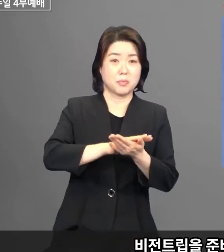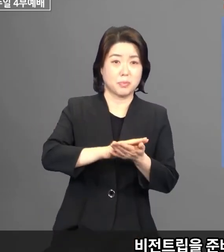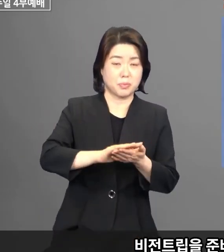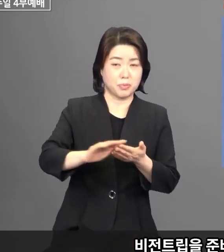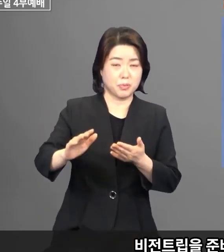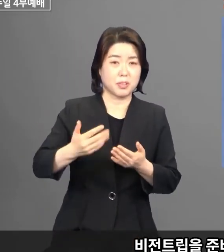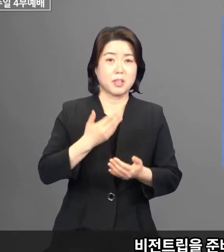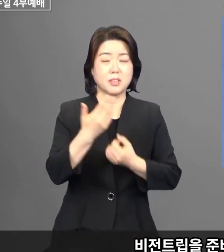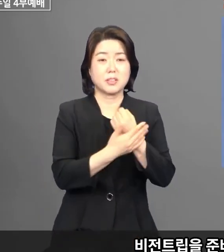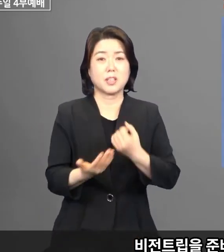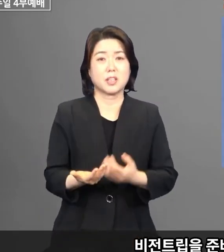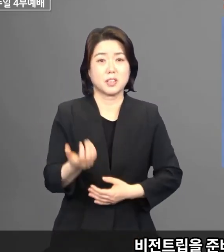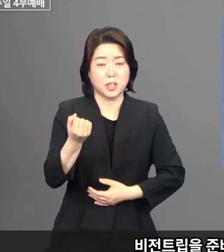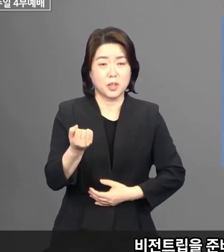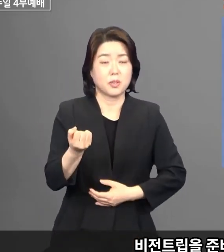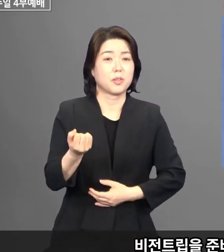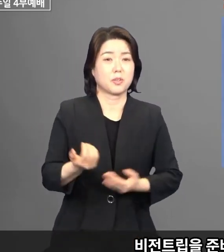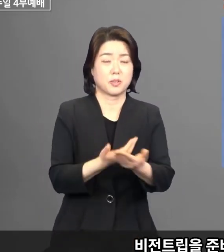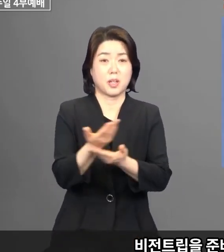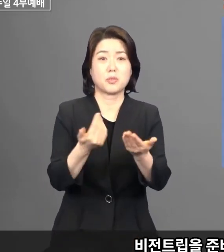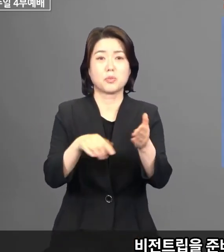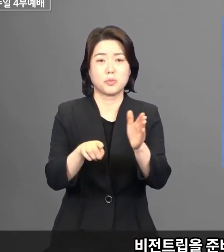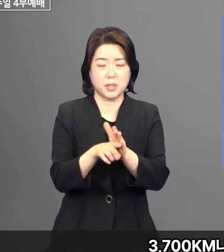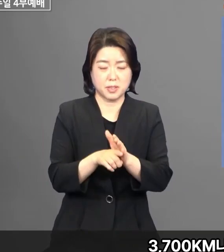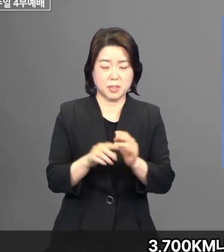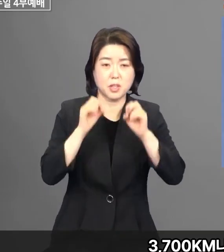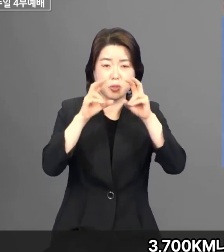트립을 준비하고 있습니다.